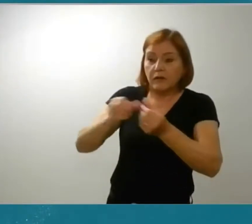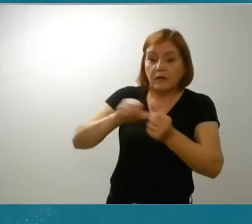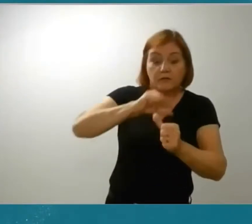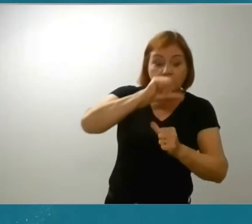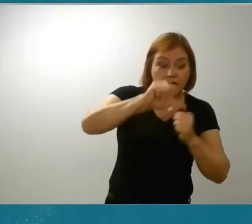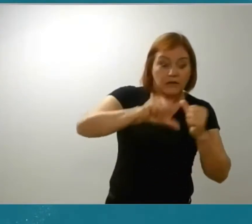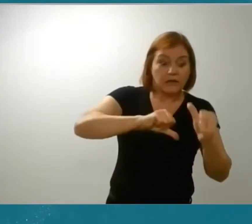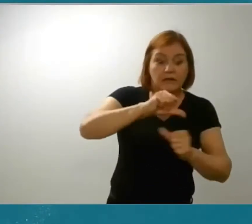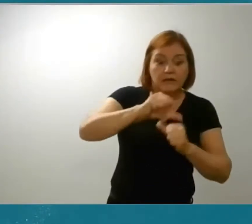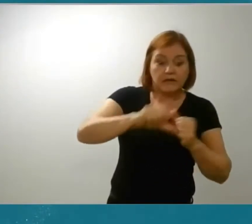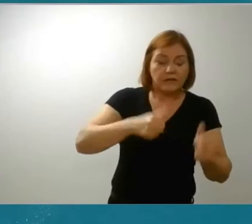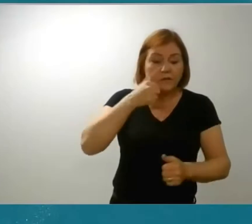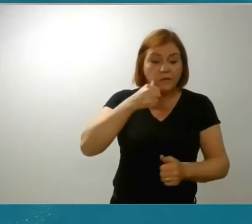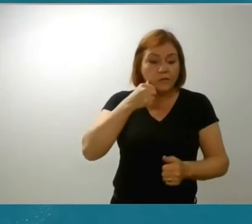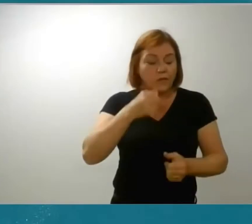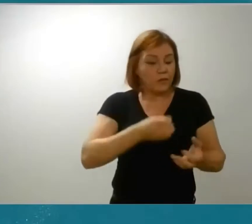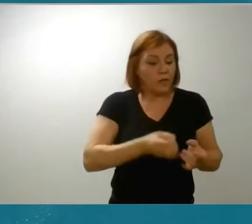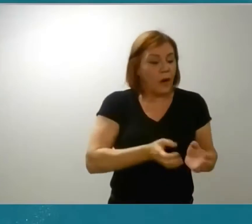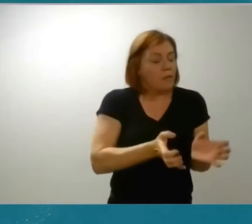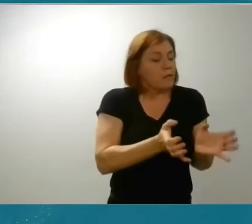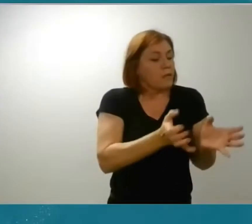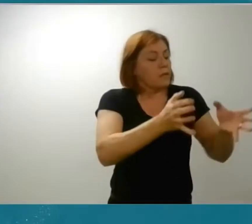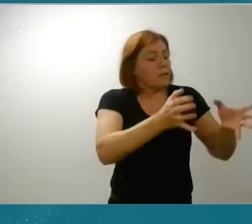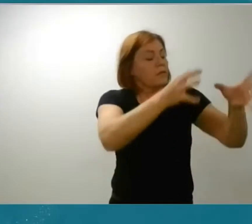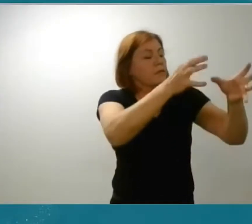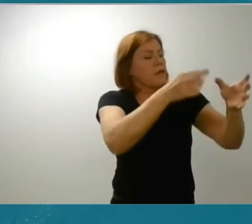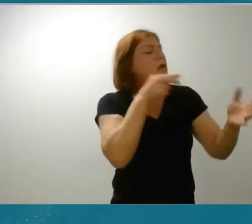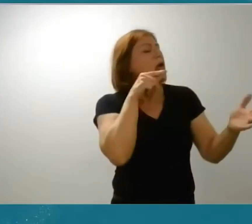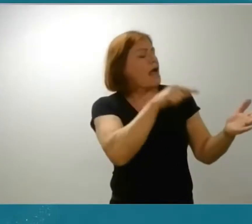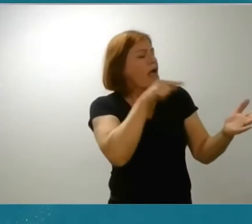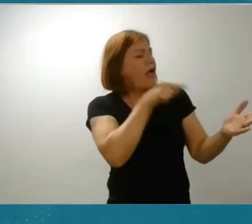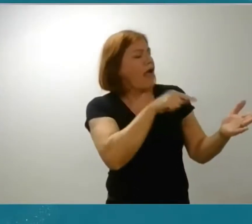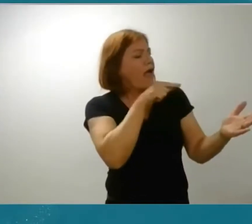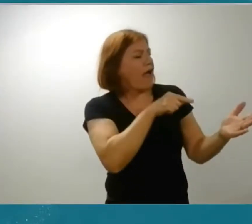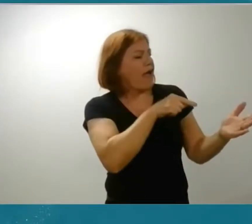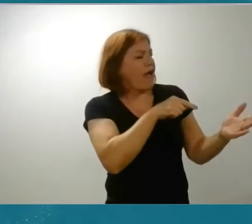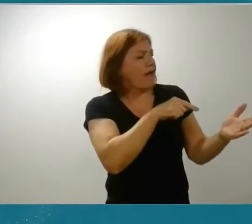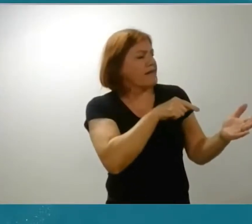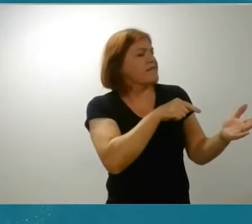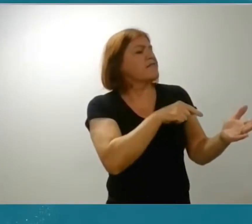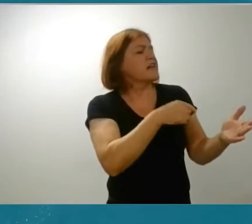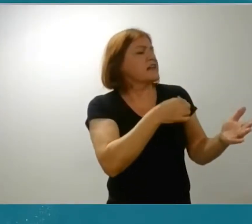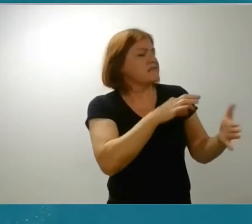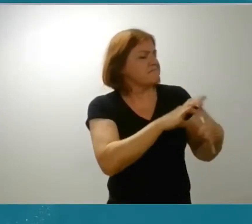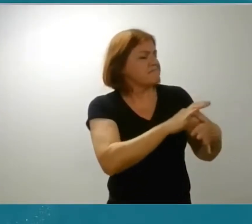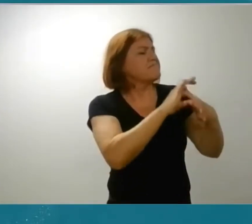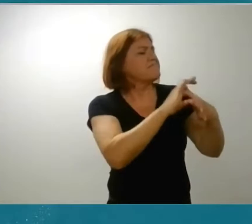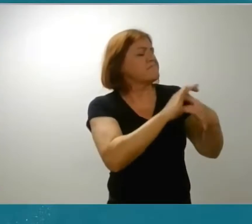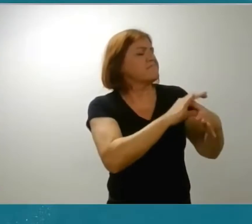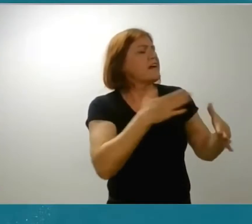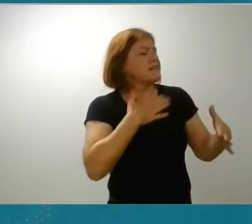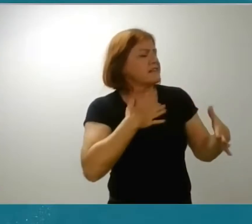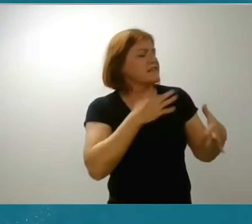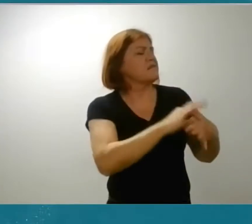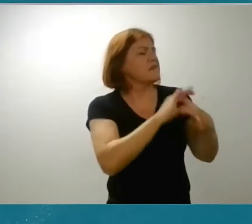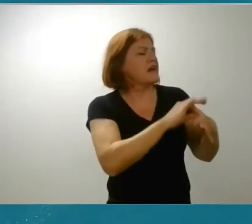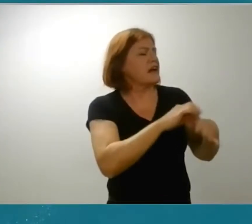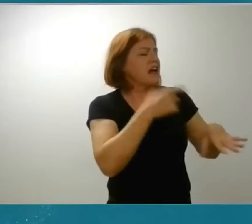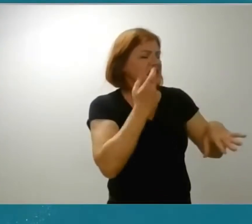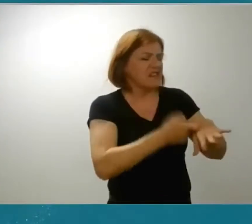a disse. E disse o homem, esta afinal é osso dos meus ossos e carne da minha carne, chamar-se-á varoa, porquanto do varão